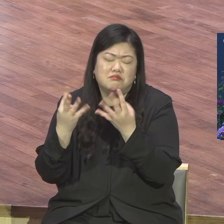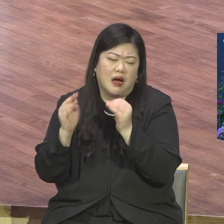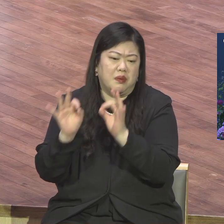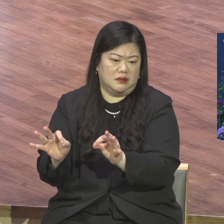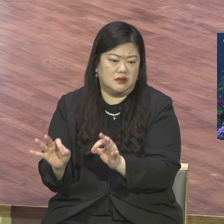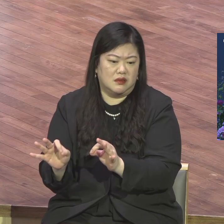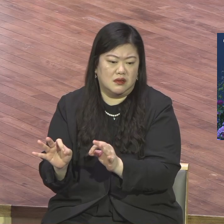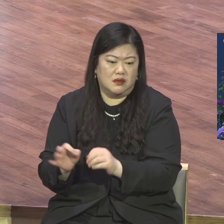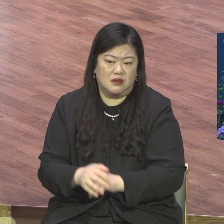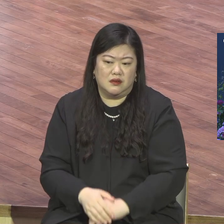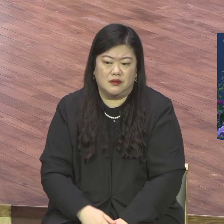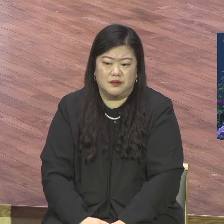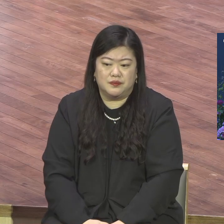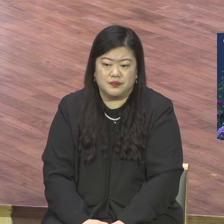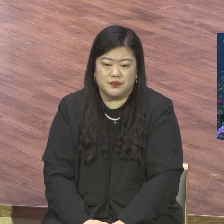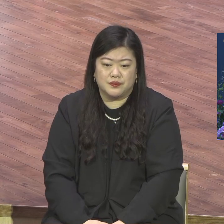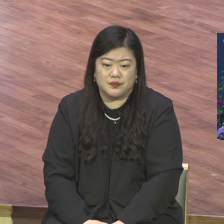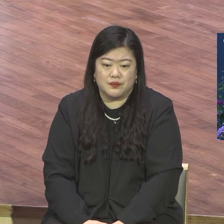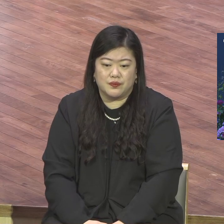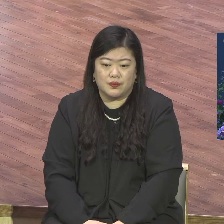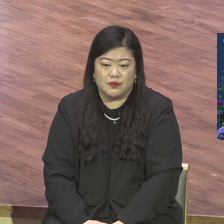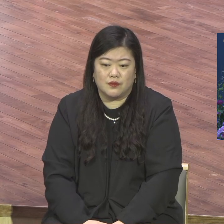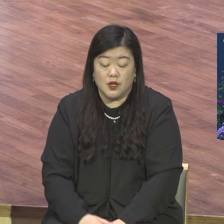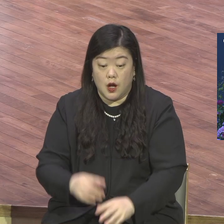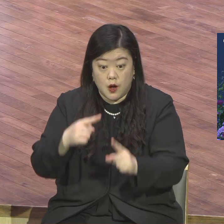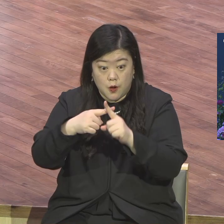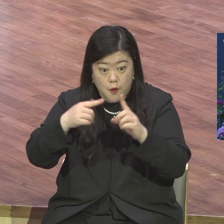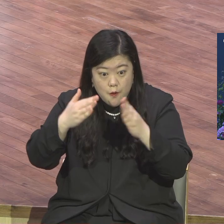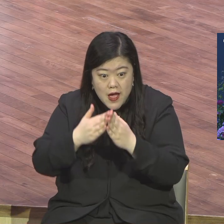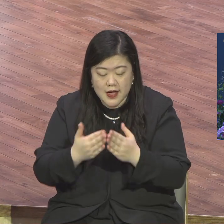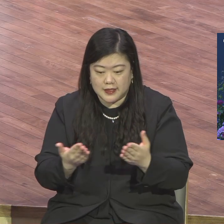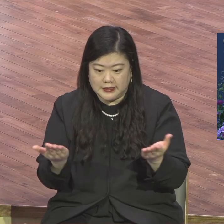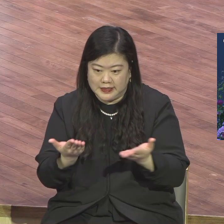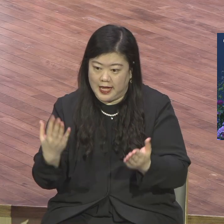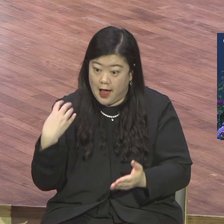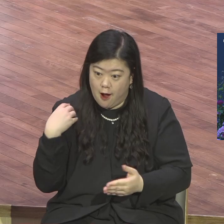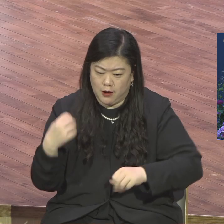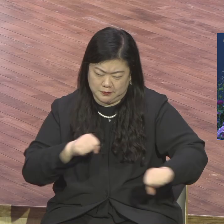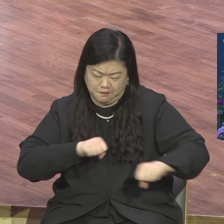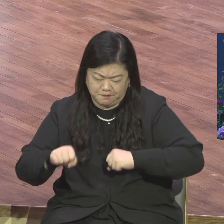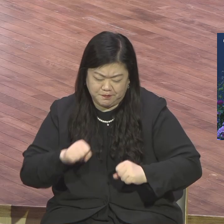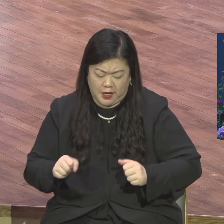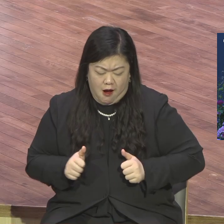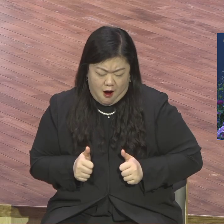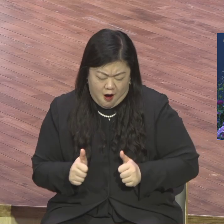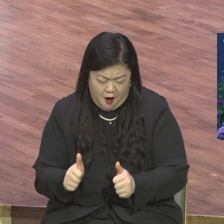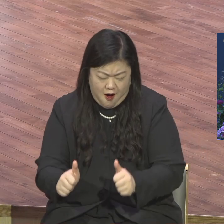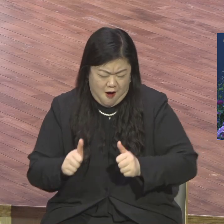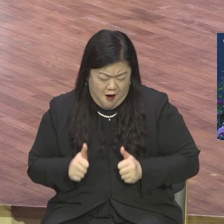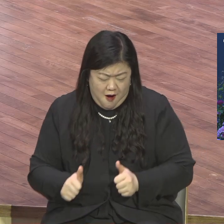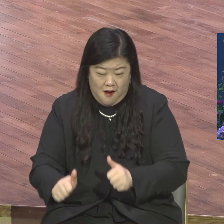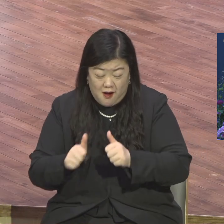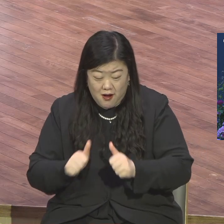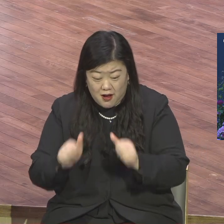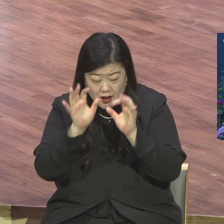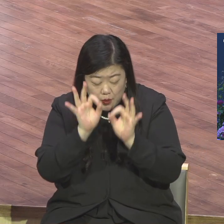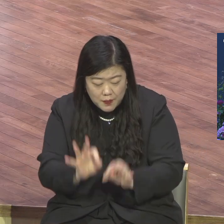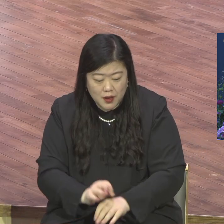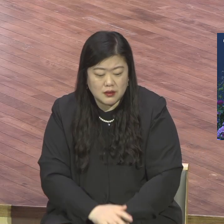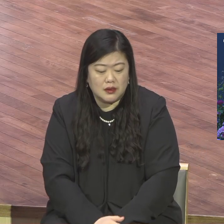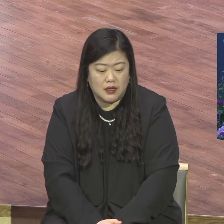그래서 보면요, 교회에서 신앙생활을 열정을 가지고 교회 헌신적으로 정말 잘하는 분들이 거의